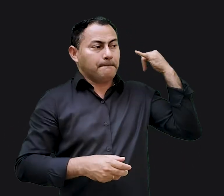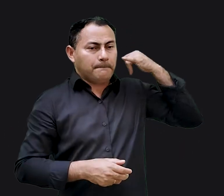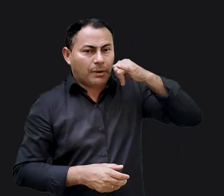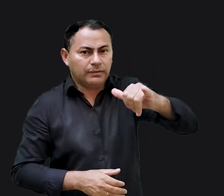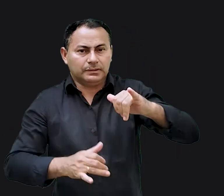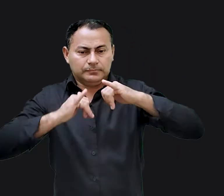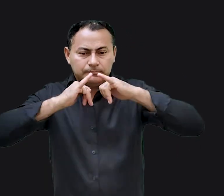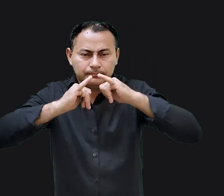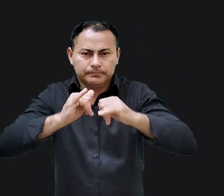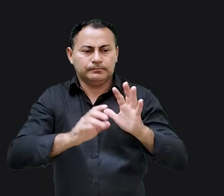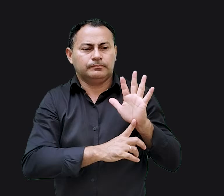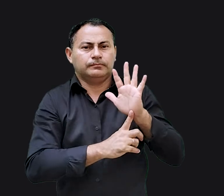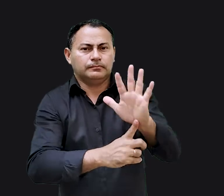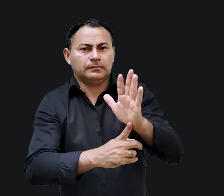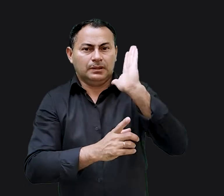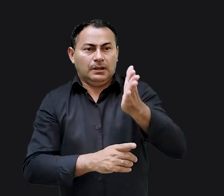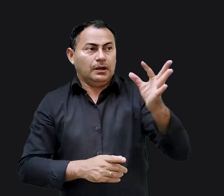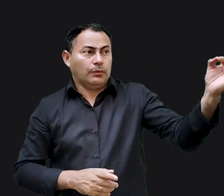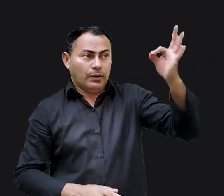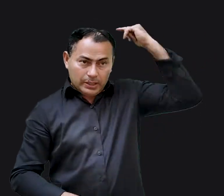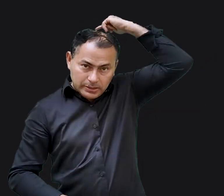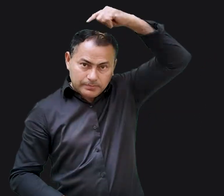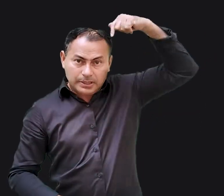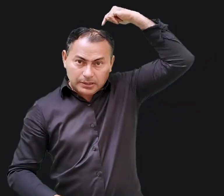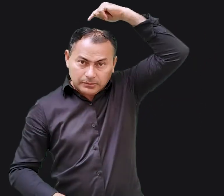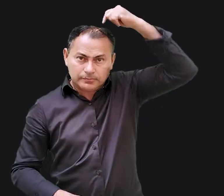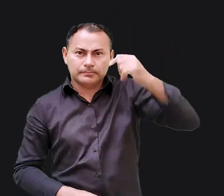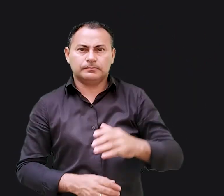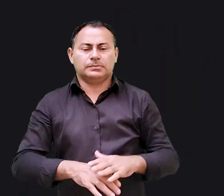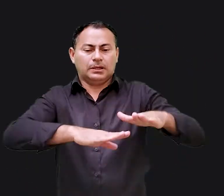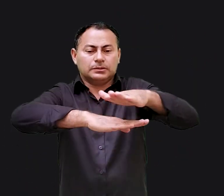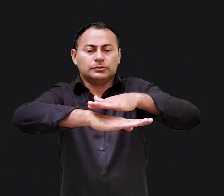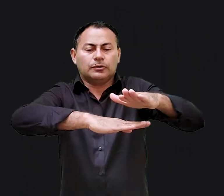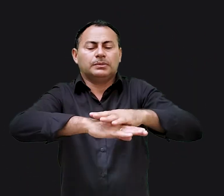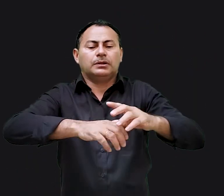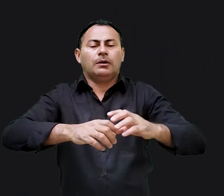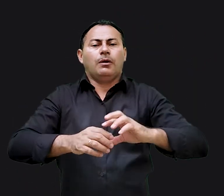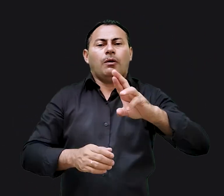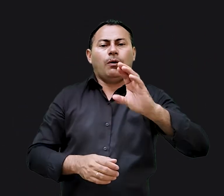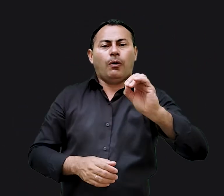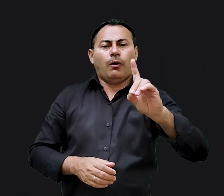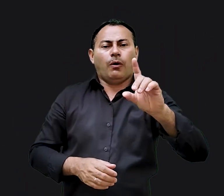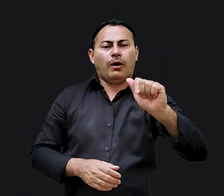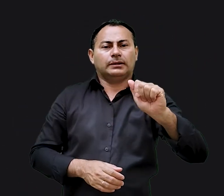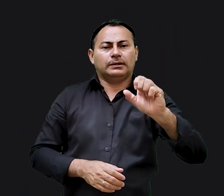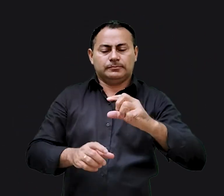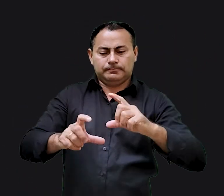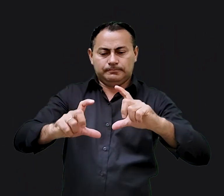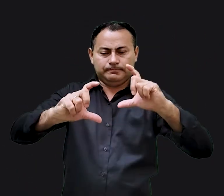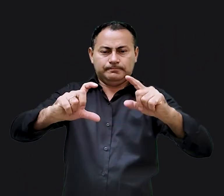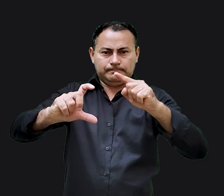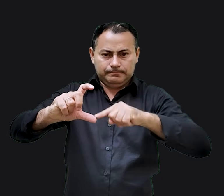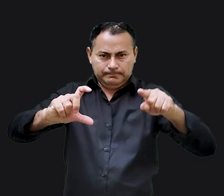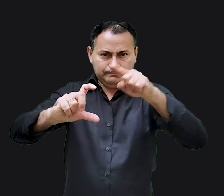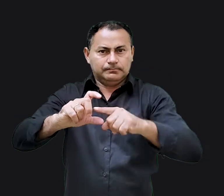que proclamaram a revelação, já que o espírito dos seres viventes estava sobre rodas. Essas são algumas das